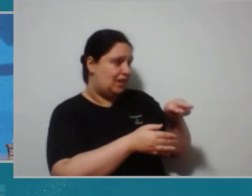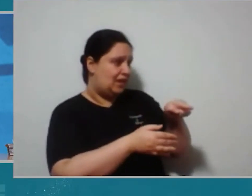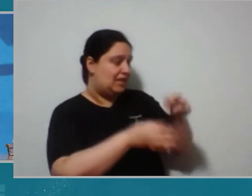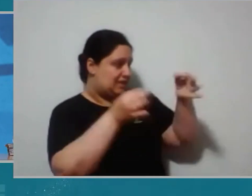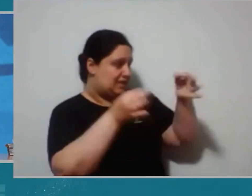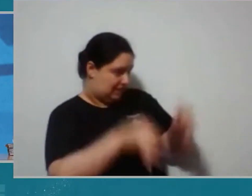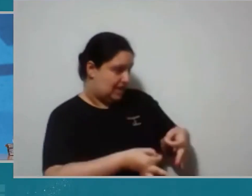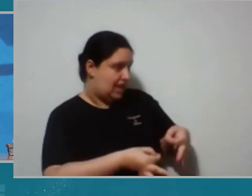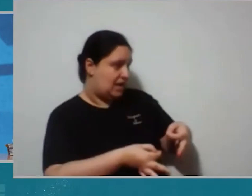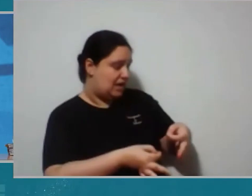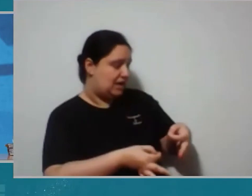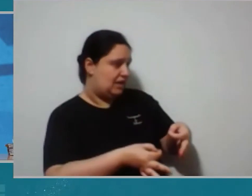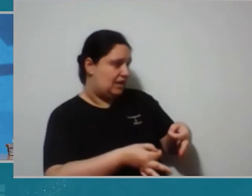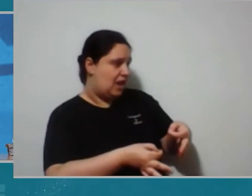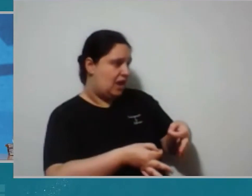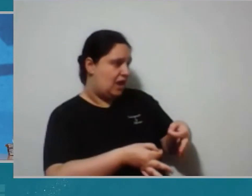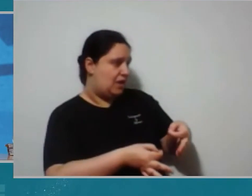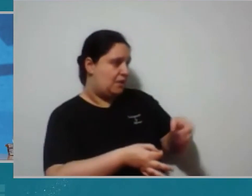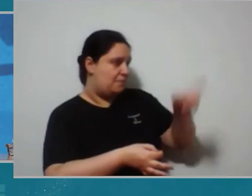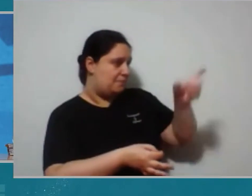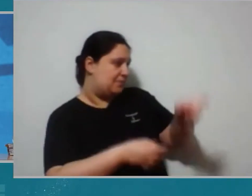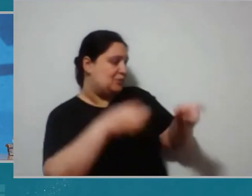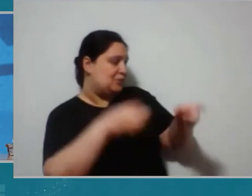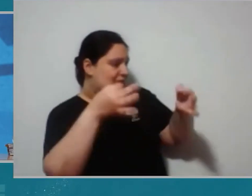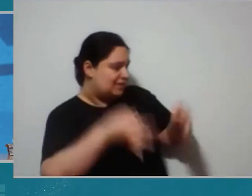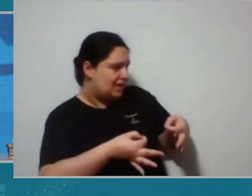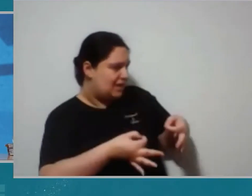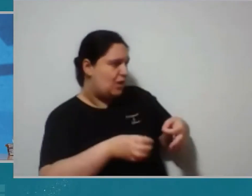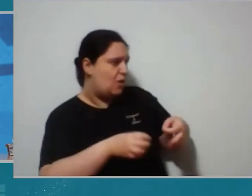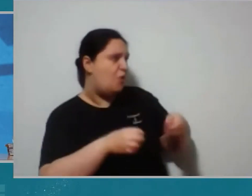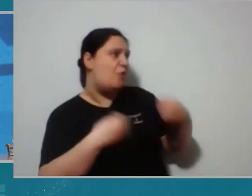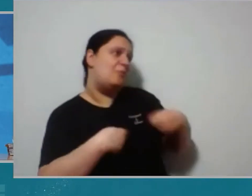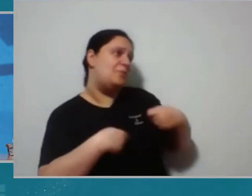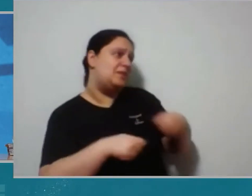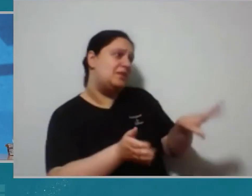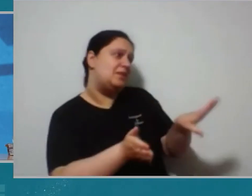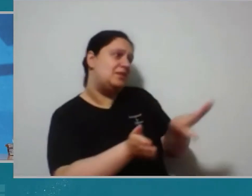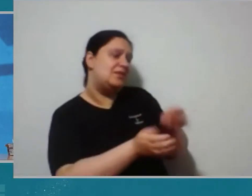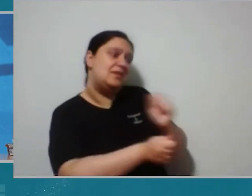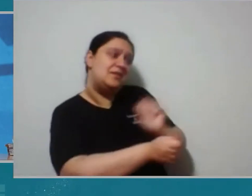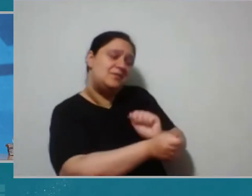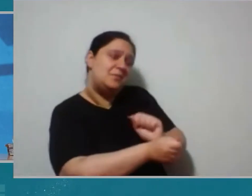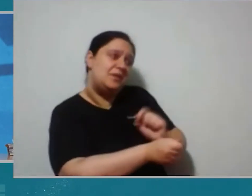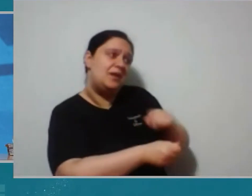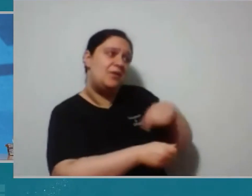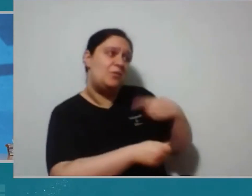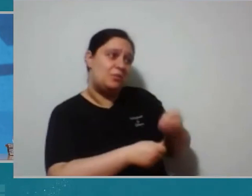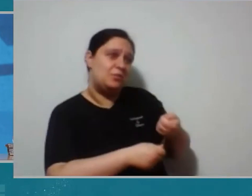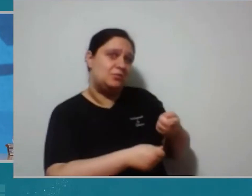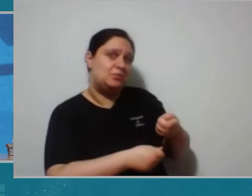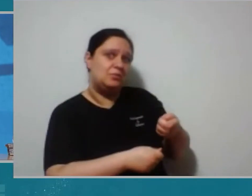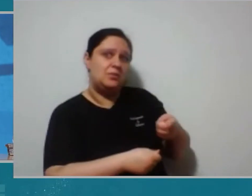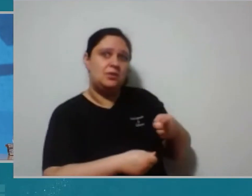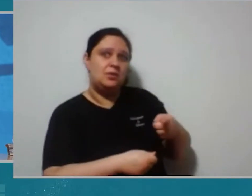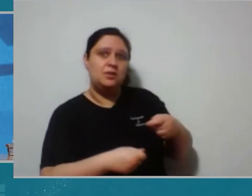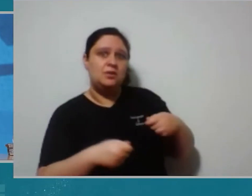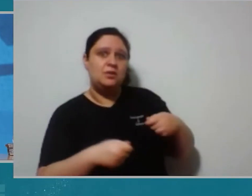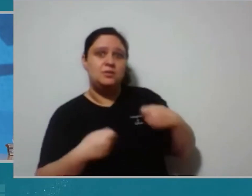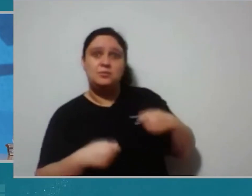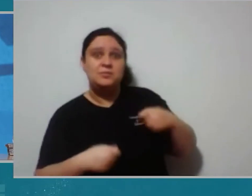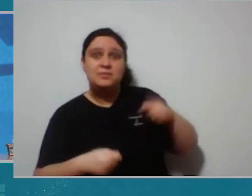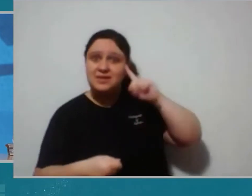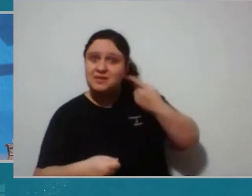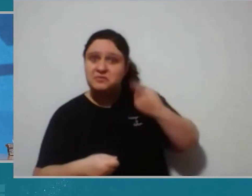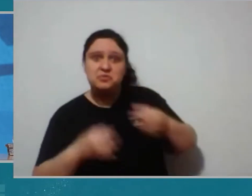Puxa vida, não era para ter dúvida. O problema dele é que ele não quis largar seu grupo